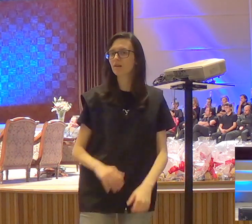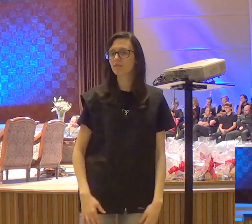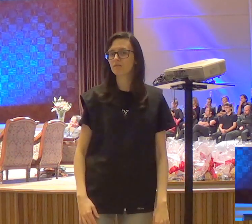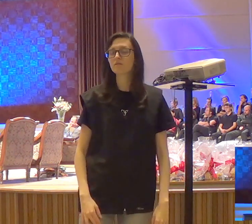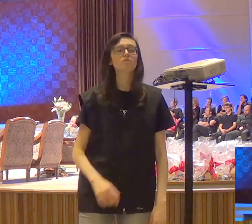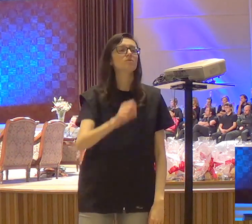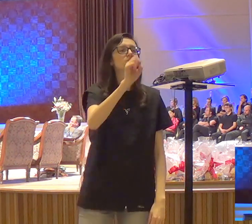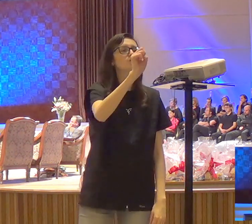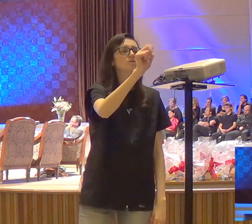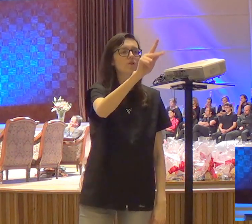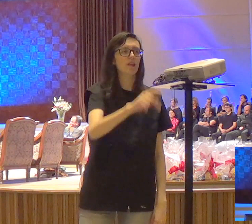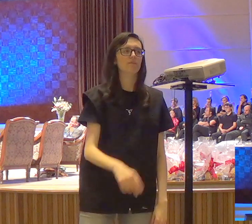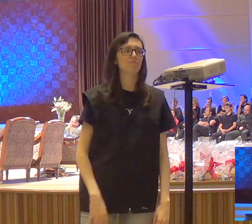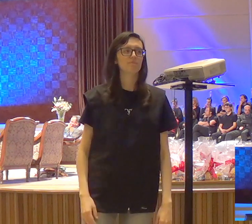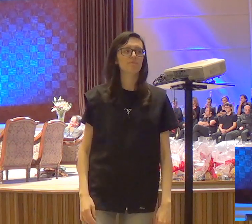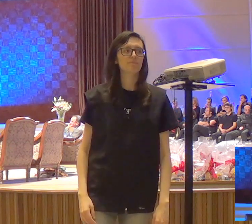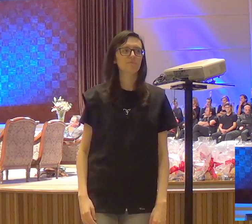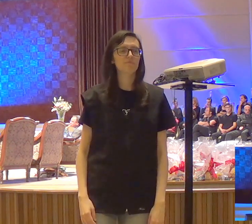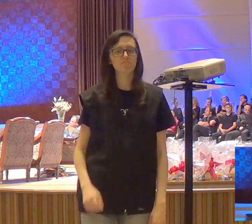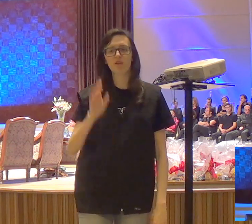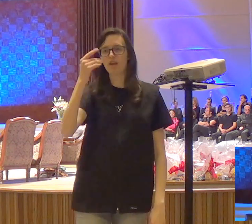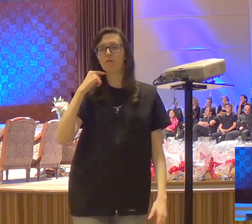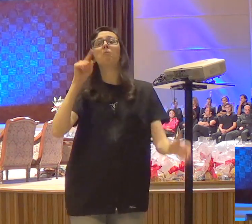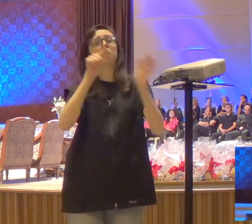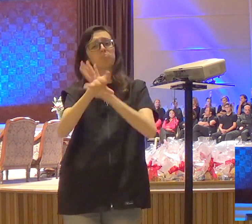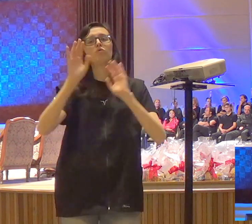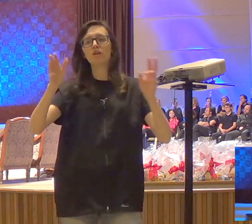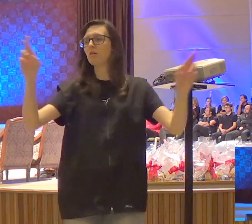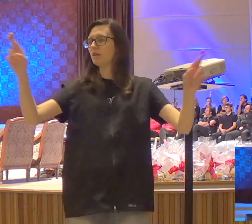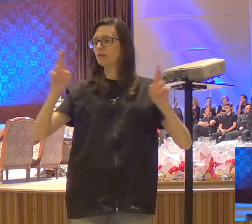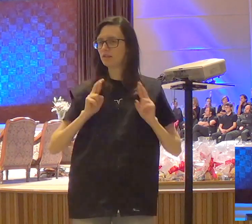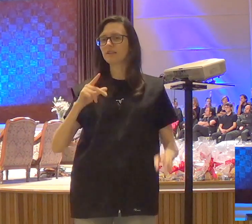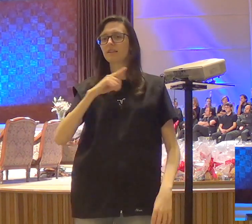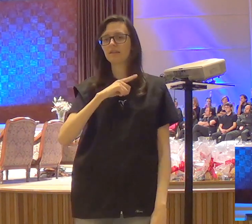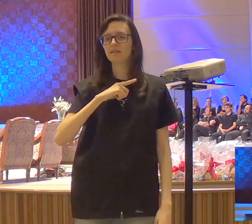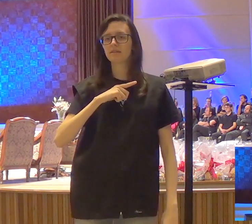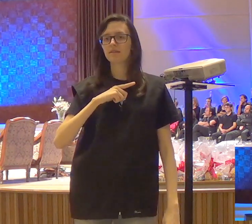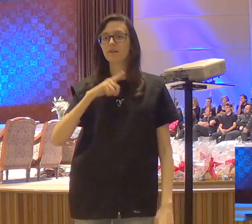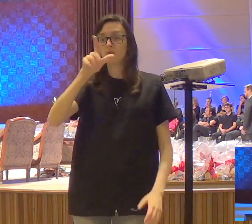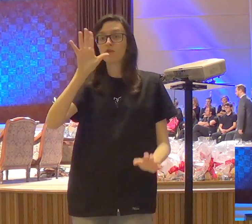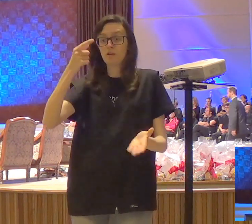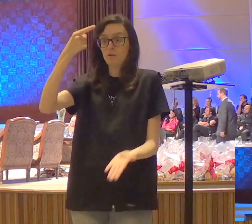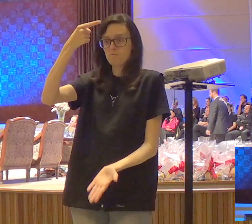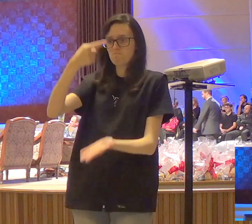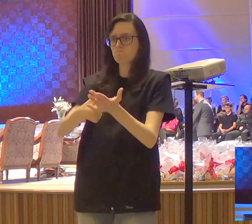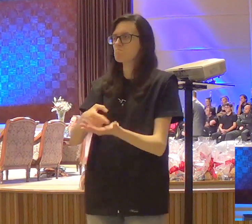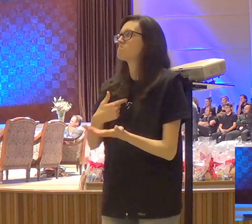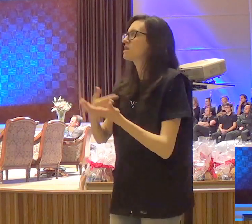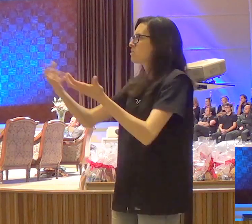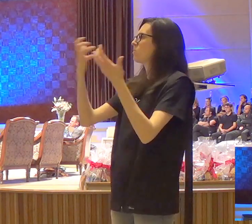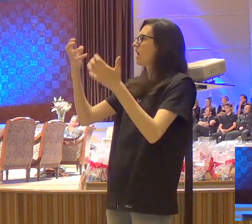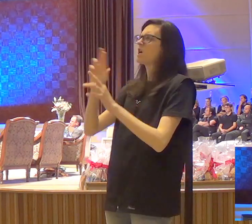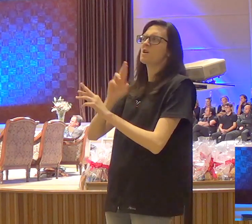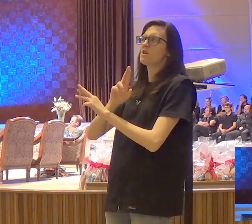Okay, so if you're committed to making a difference in some way that you are capable of fulfilling, se você está se comprometendo a fazer diferença